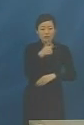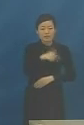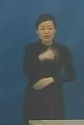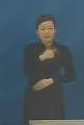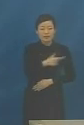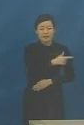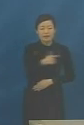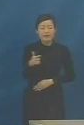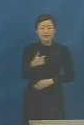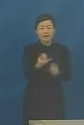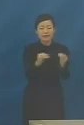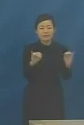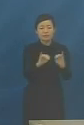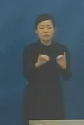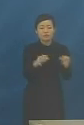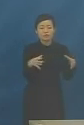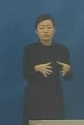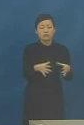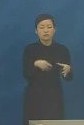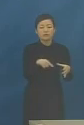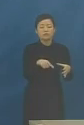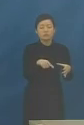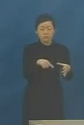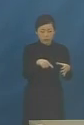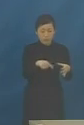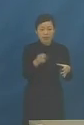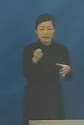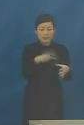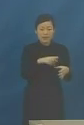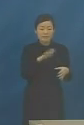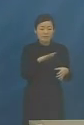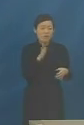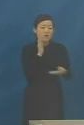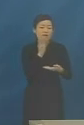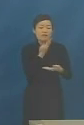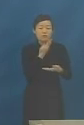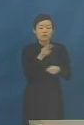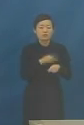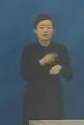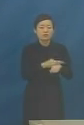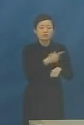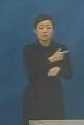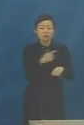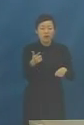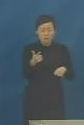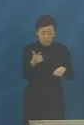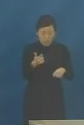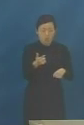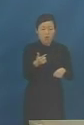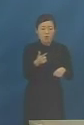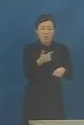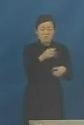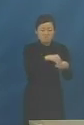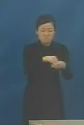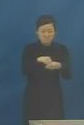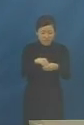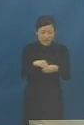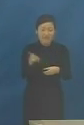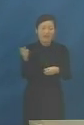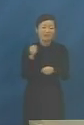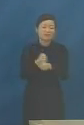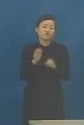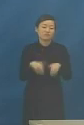て例えばの現在のですねメーキャップアーティストの技術なども活用したんだそうですそれで精細なあの